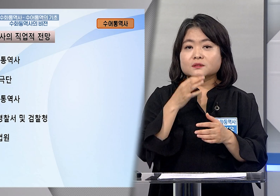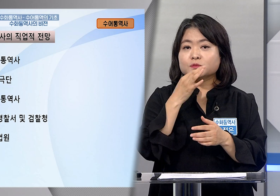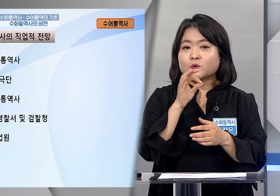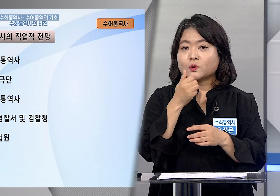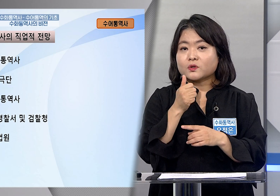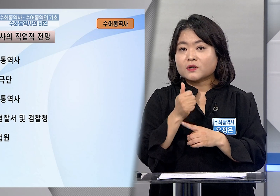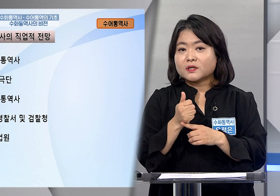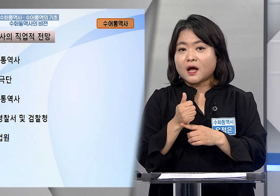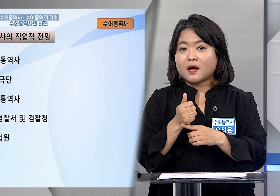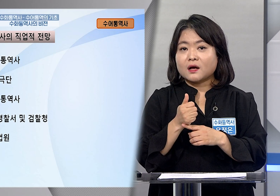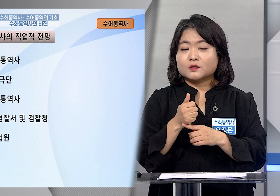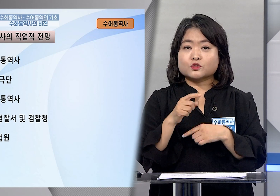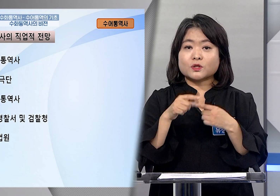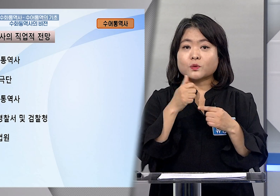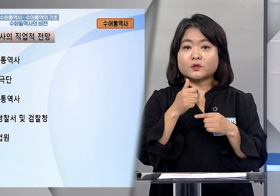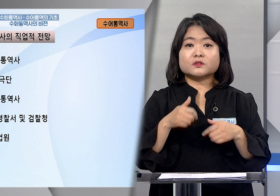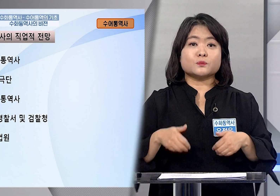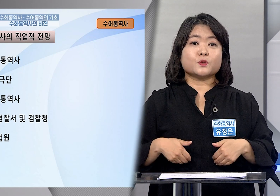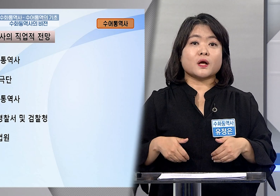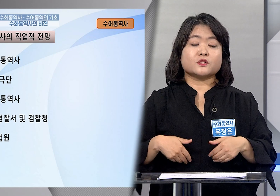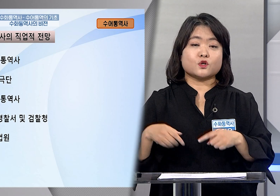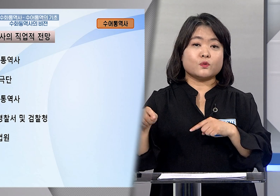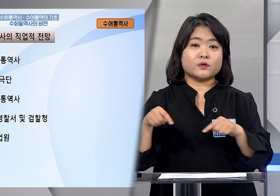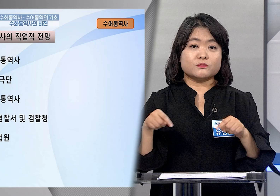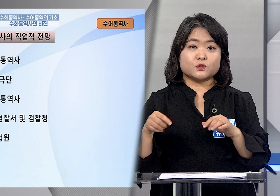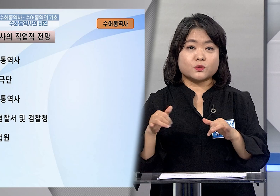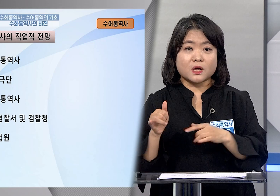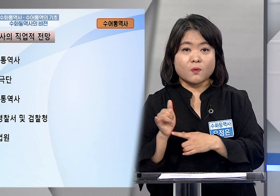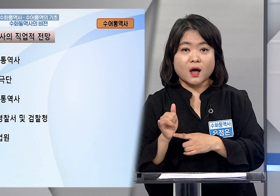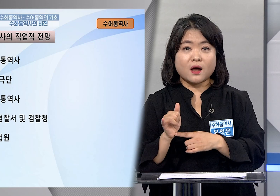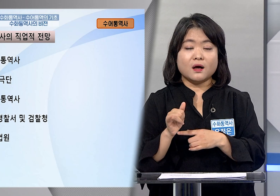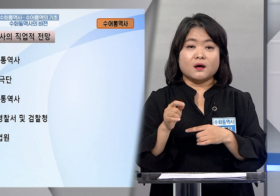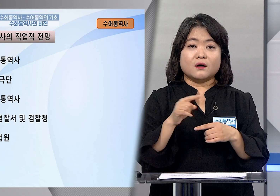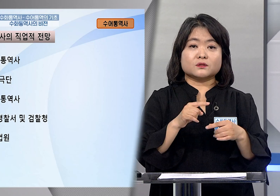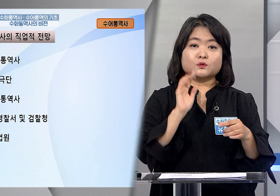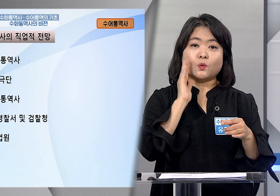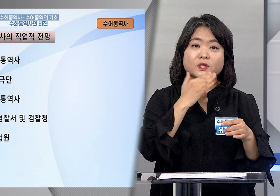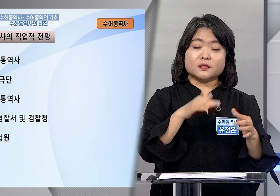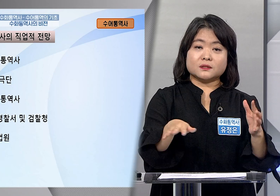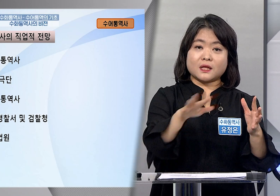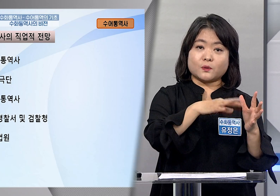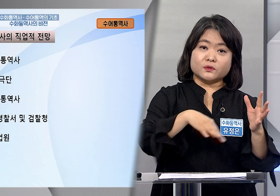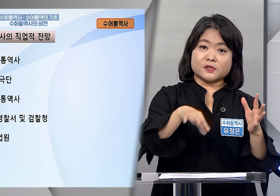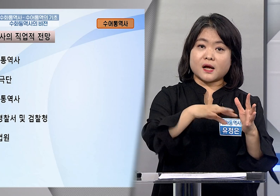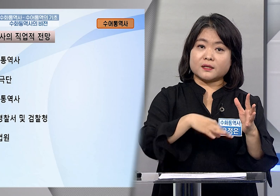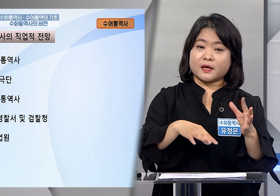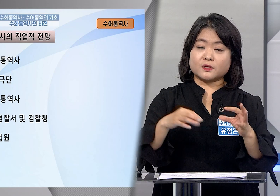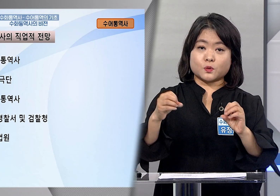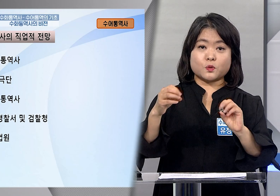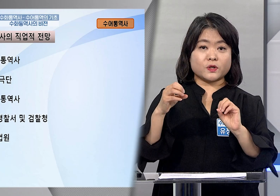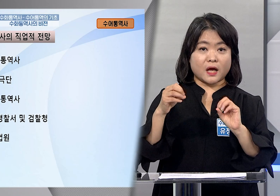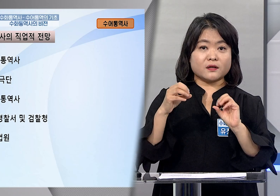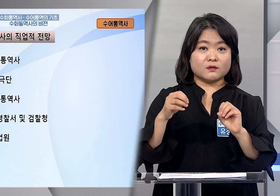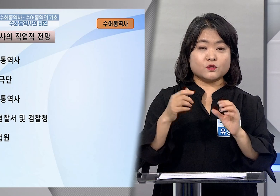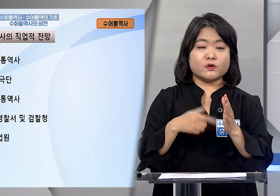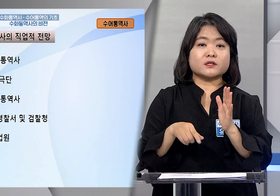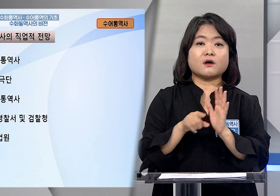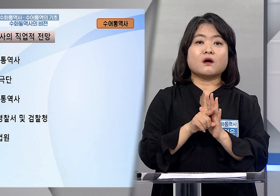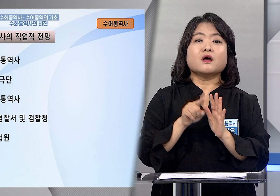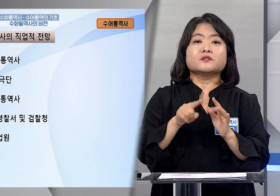음성 통역이나 수화 통역들이 필요하겠죠. 왜냐하면 지도자와 어떤 농인 단원들 간의 소통이나 이런 걸 위해서 역시